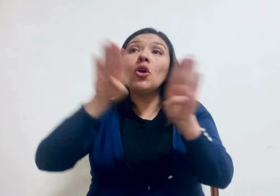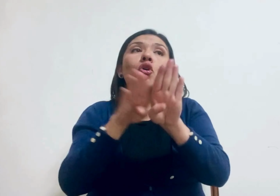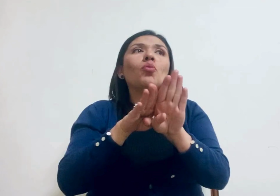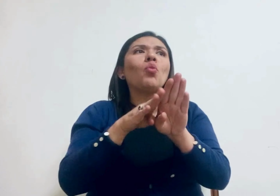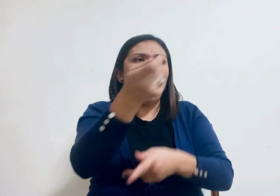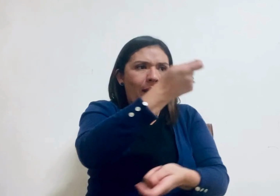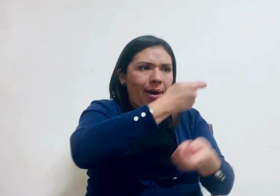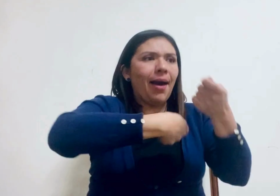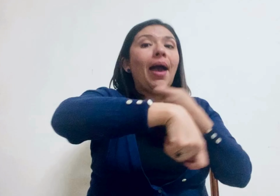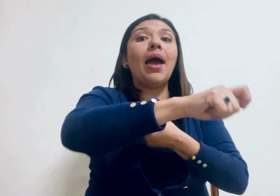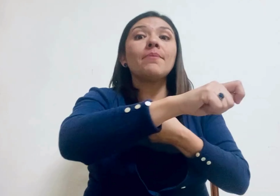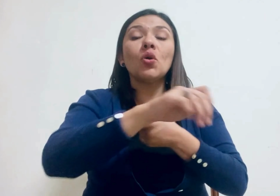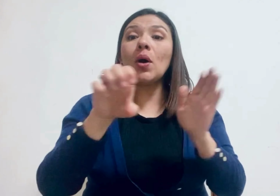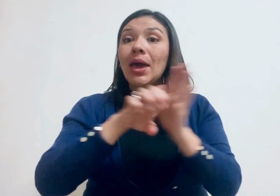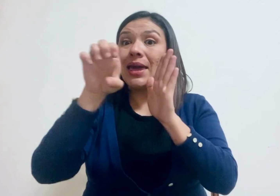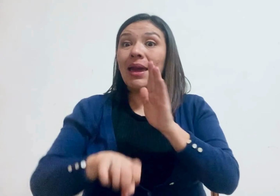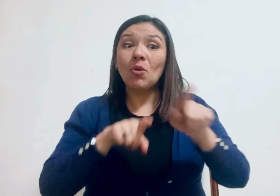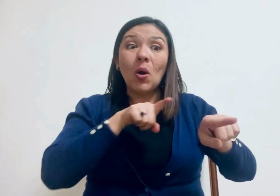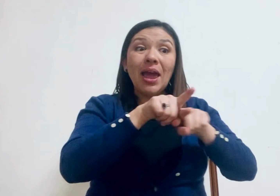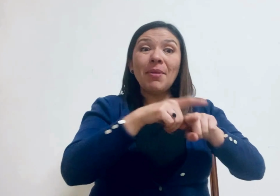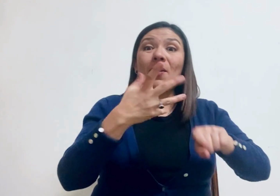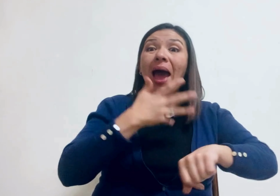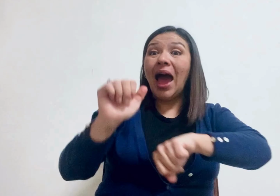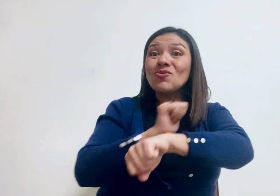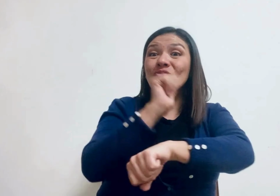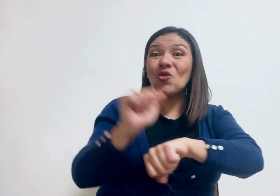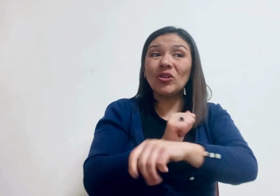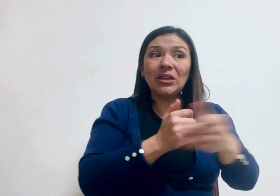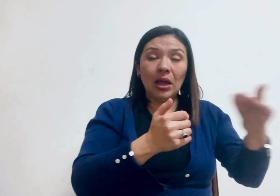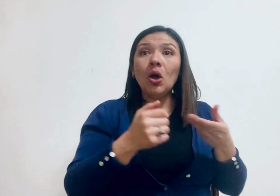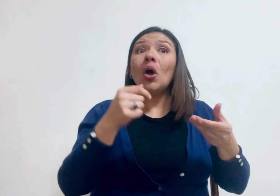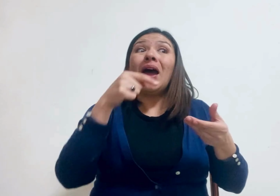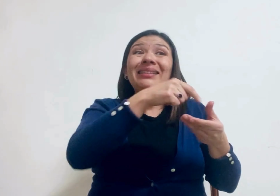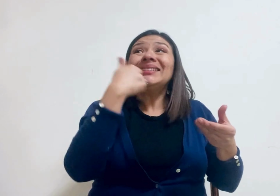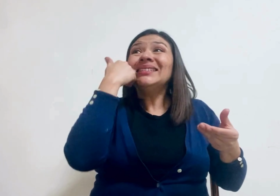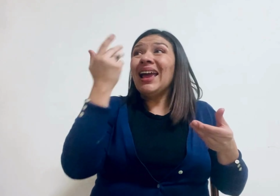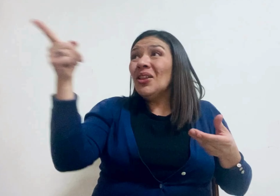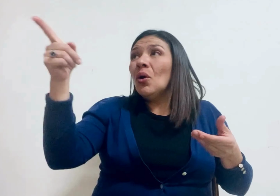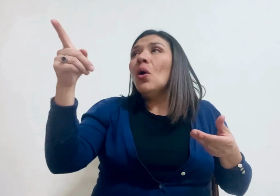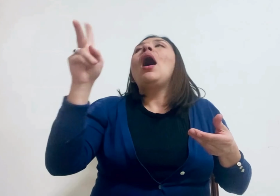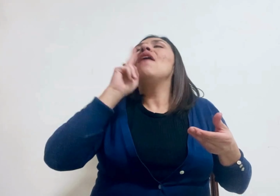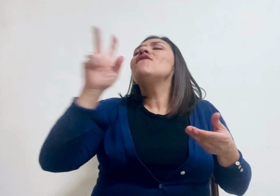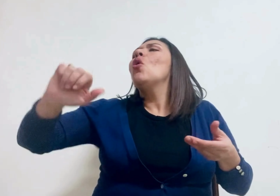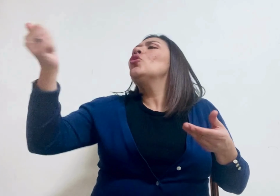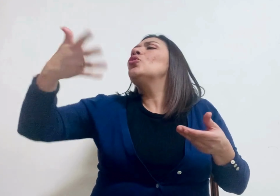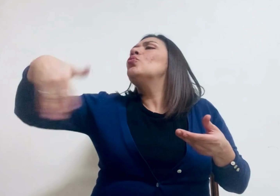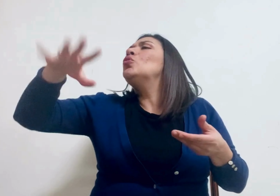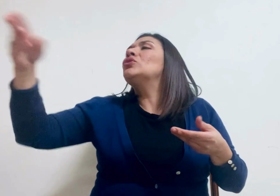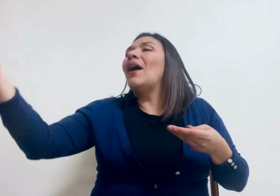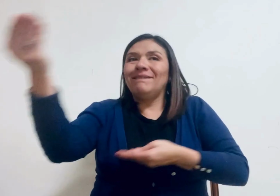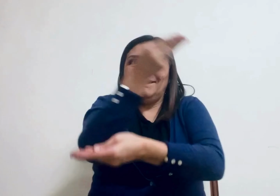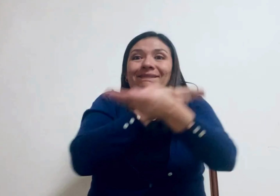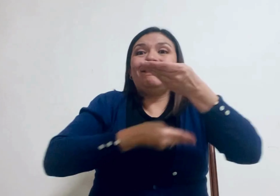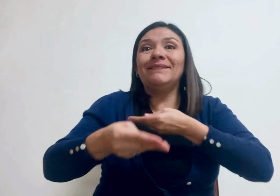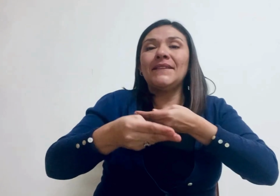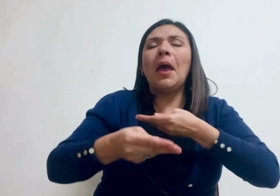a cambiarle las cosas. Y entonces si su hermanito tenía el carrito que él tenía, era tráele algo para que te lo cambie. Evidentemente al principio el